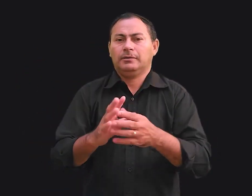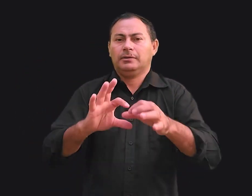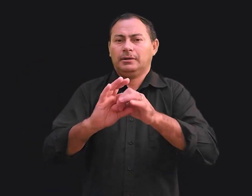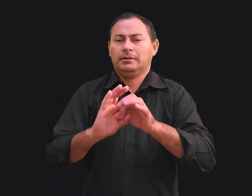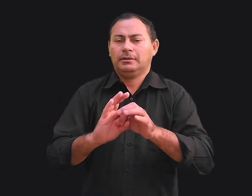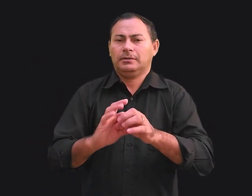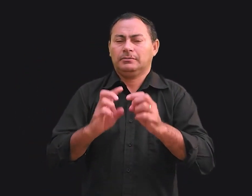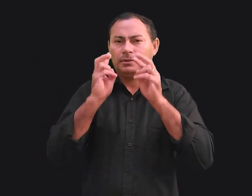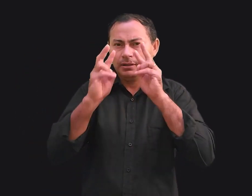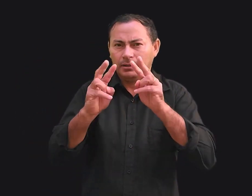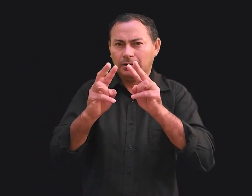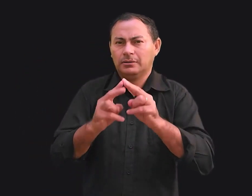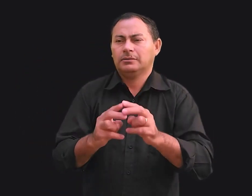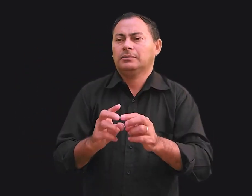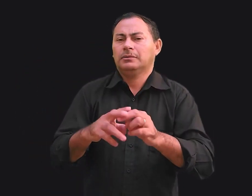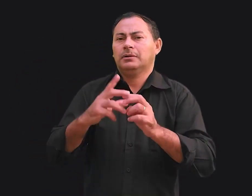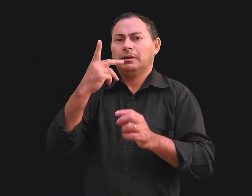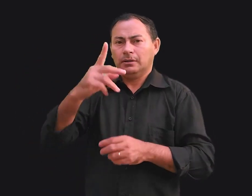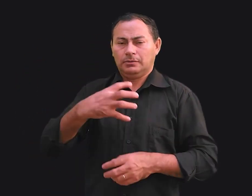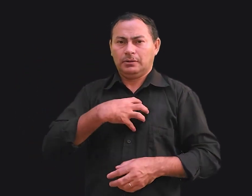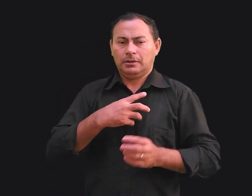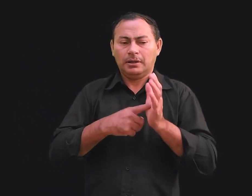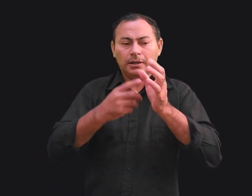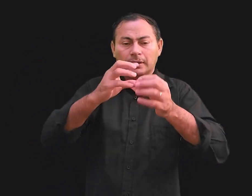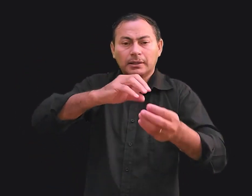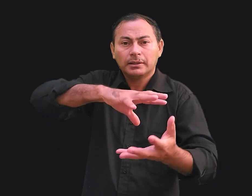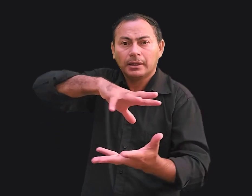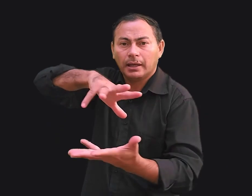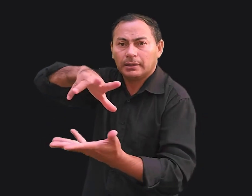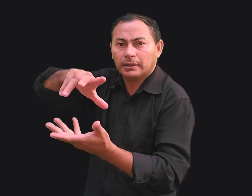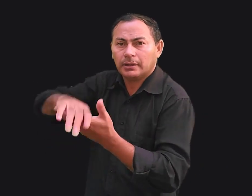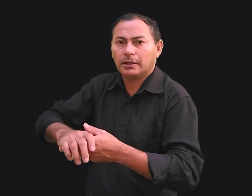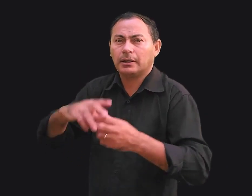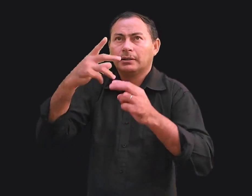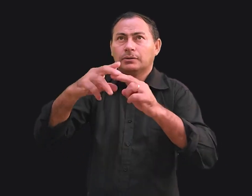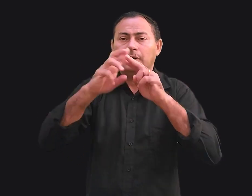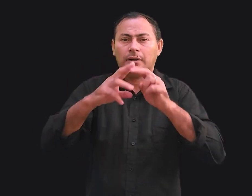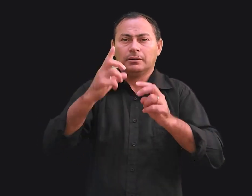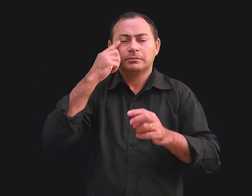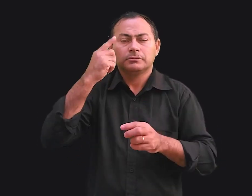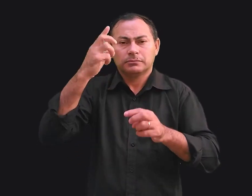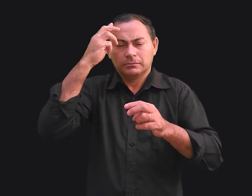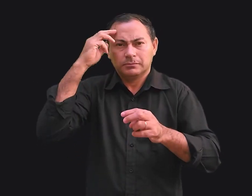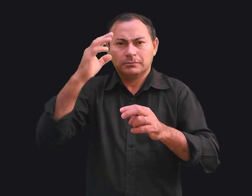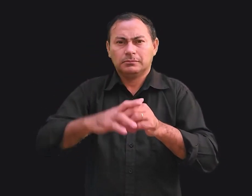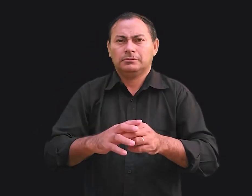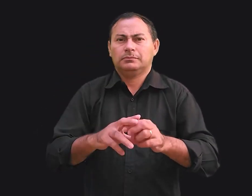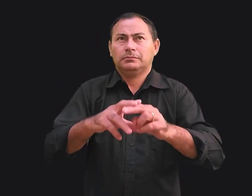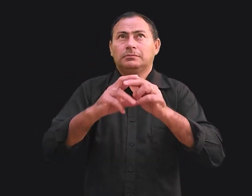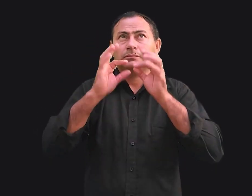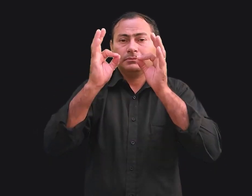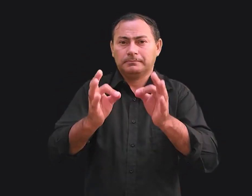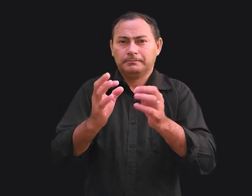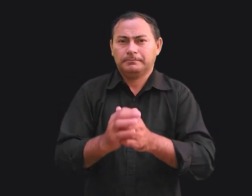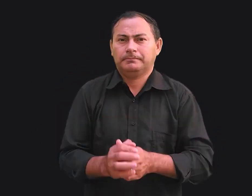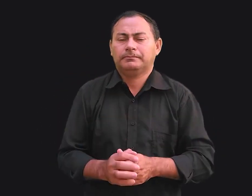lei da vida de Deus para povoamento da terra com pessoas completas, plenas. Na